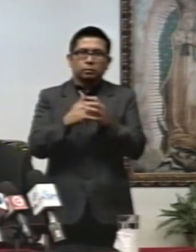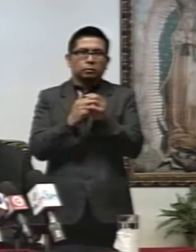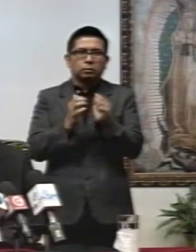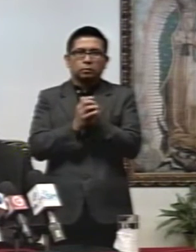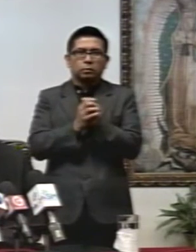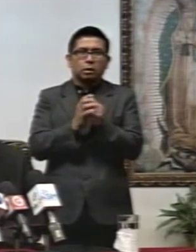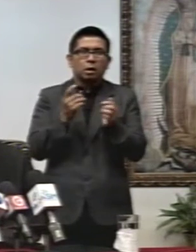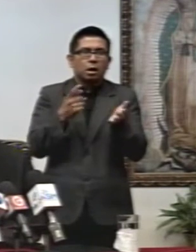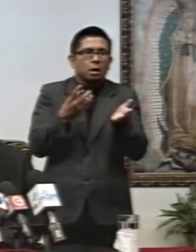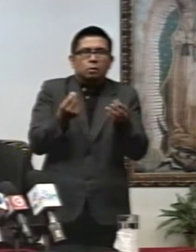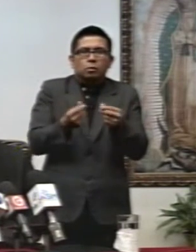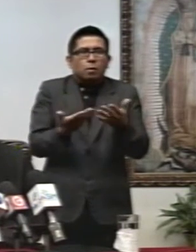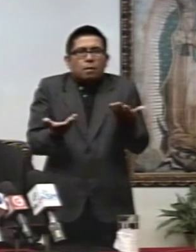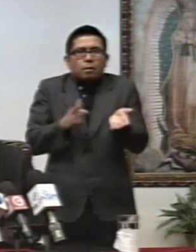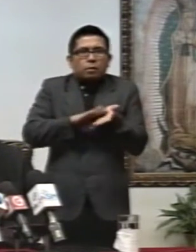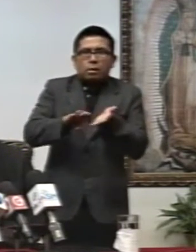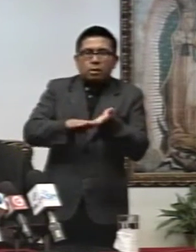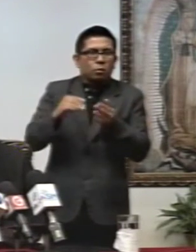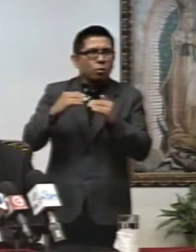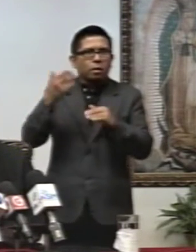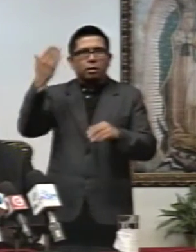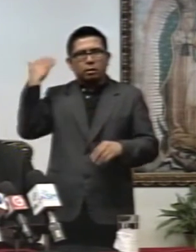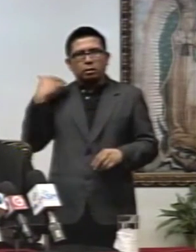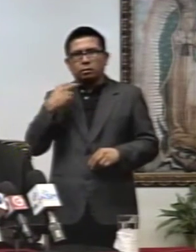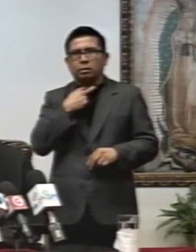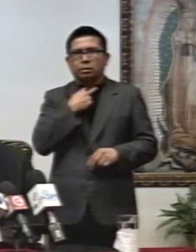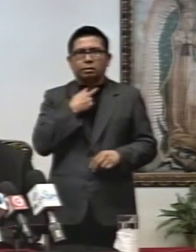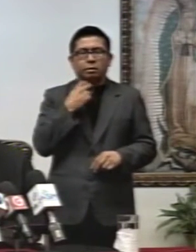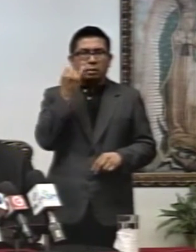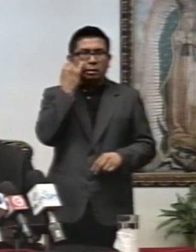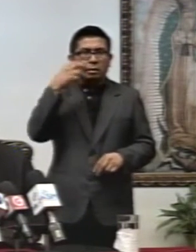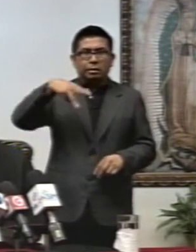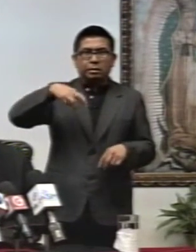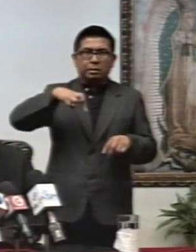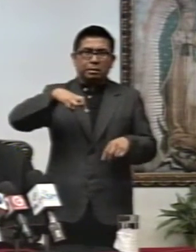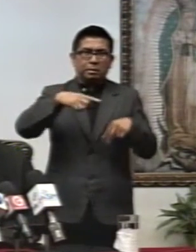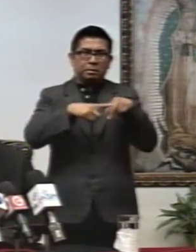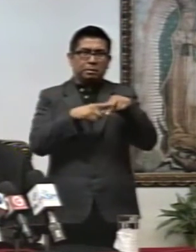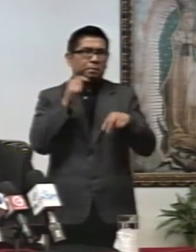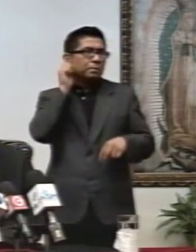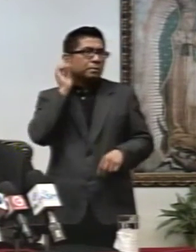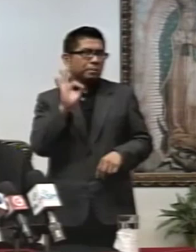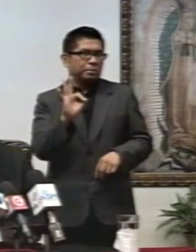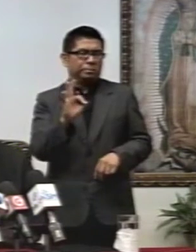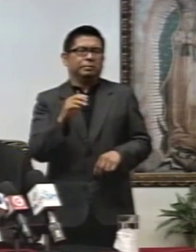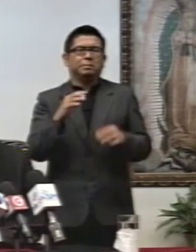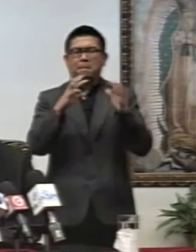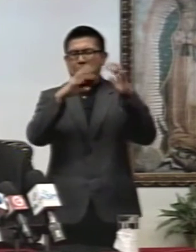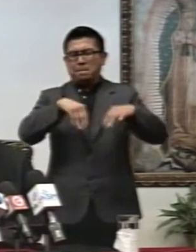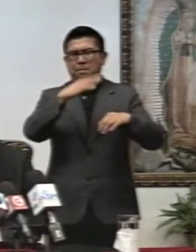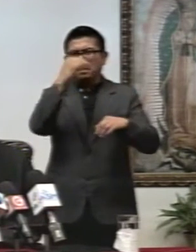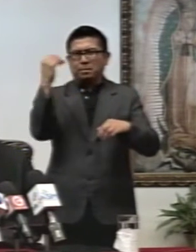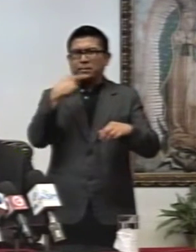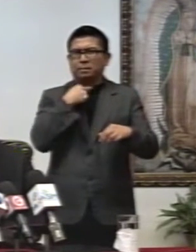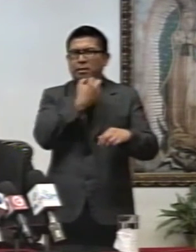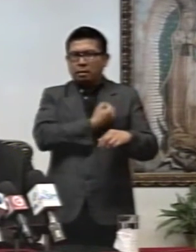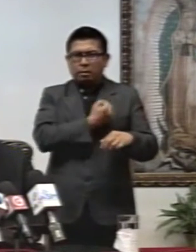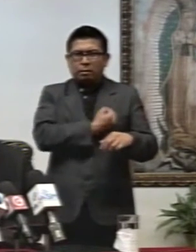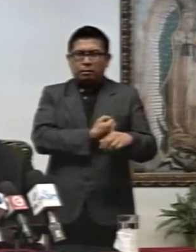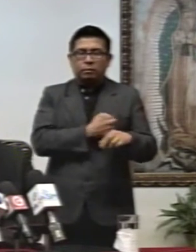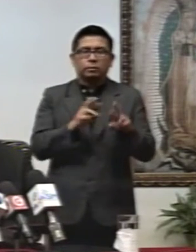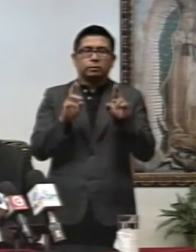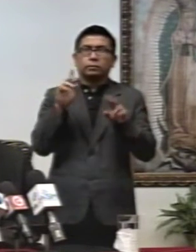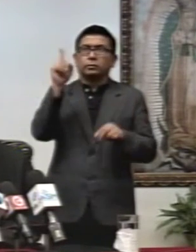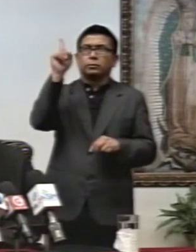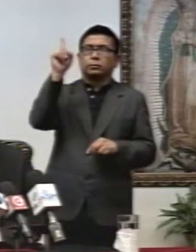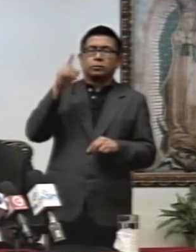de impago, que como decíamos la vez pasada, sería catastrófico para este país que tanto ha sufrido ya. Primero Dios,